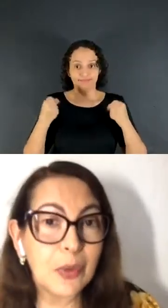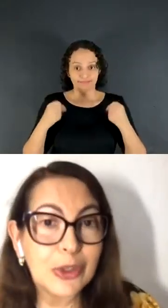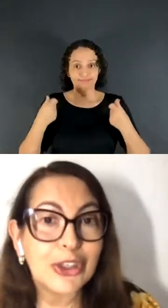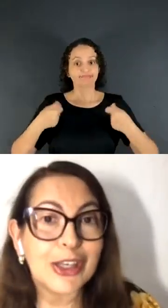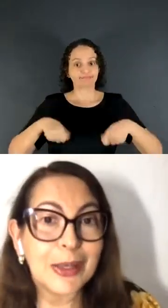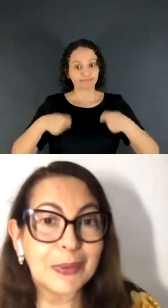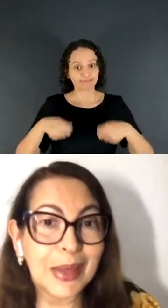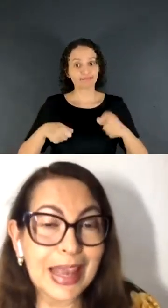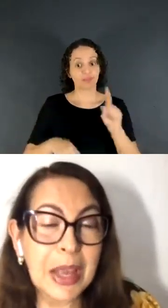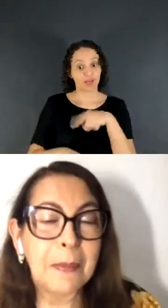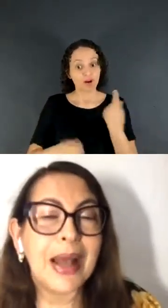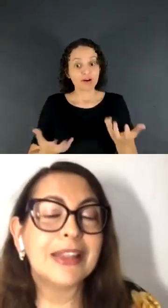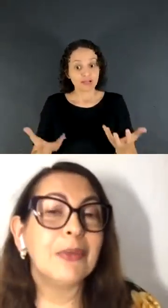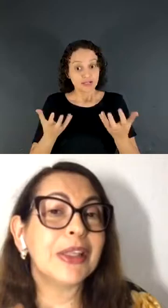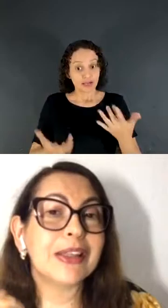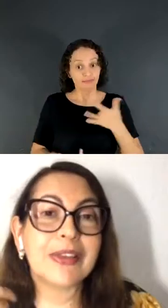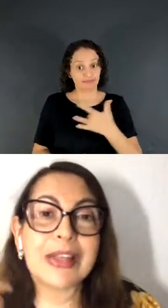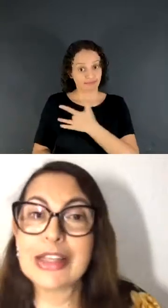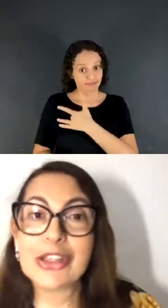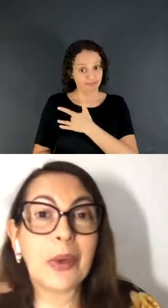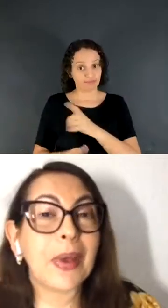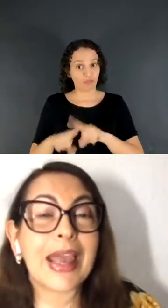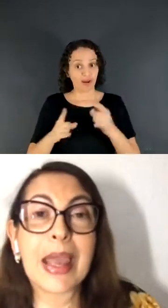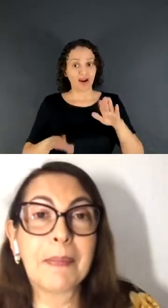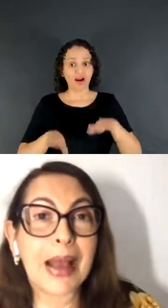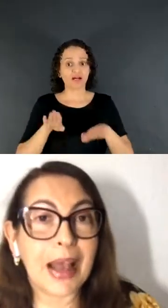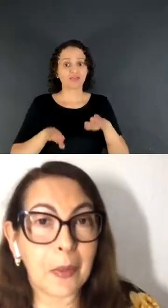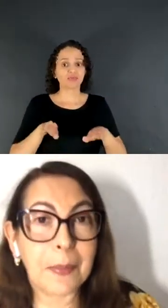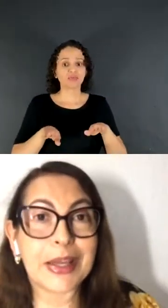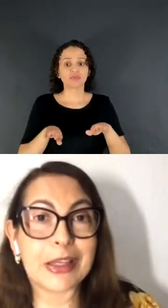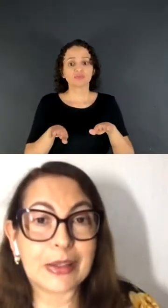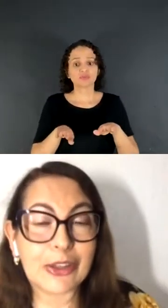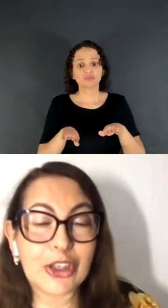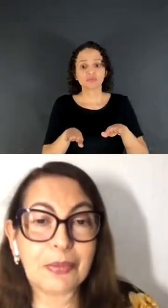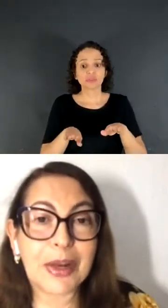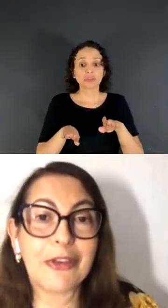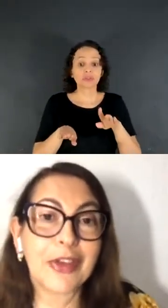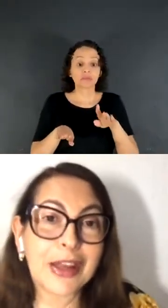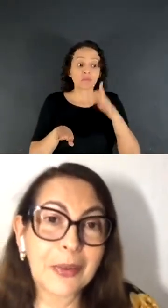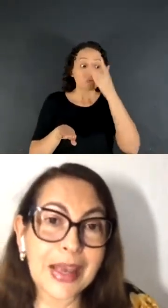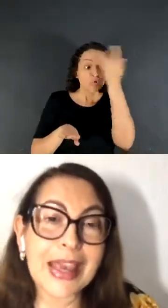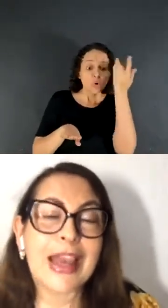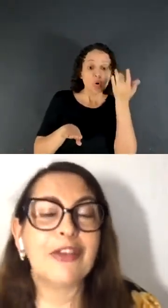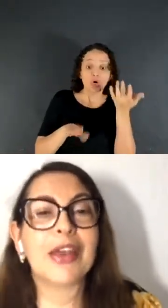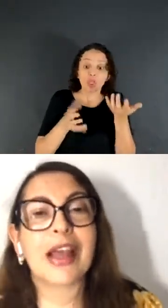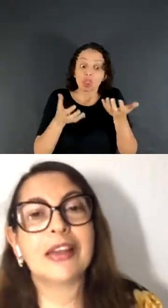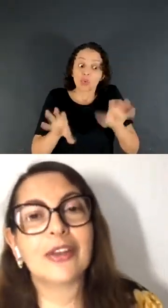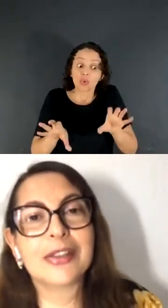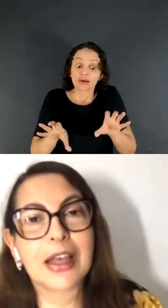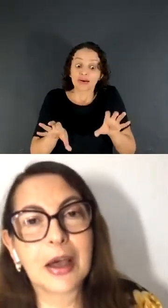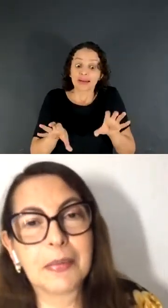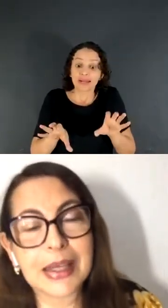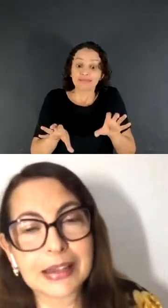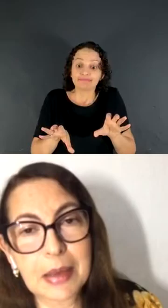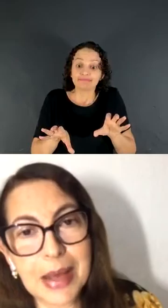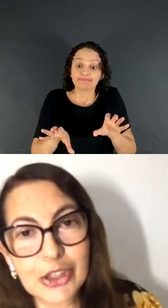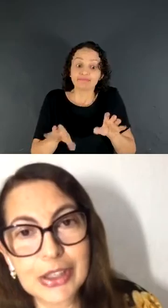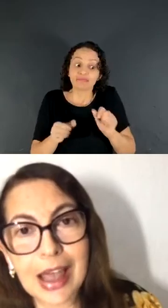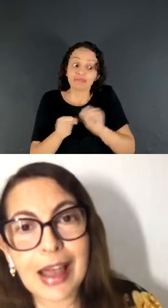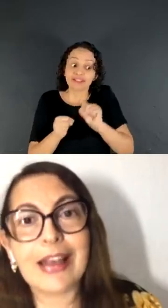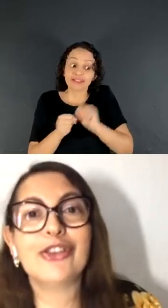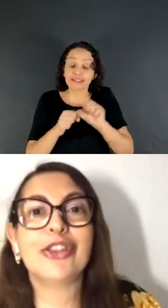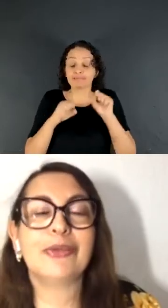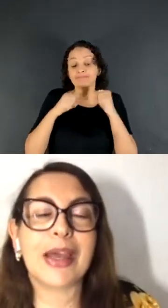queremos saúde, né? Mas muitas vezes a gente não quer pagar o preço, a gente prefere o quê? Ficar na nossa caminha até